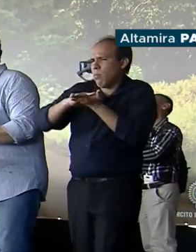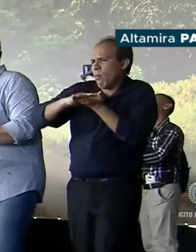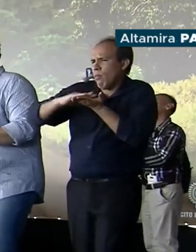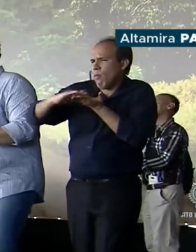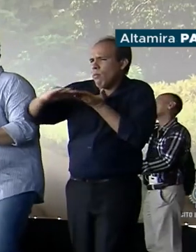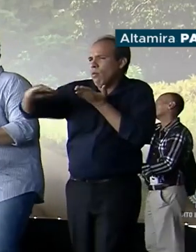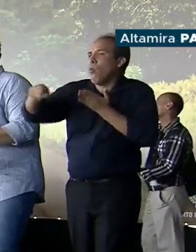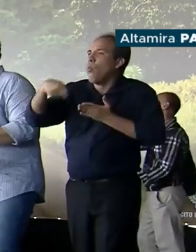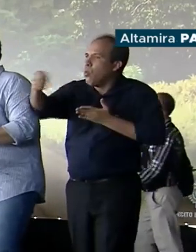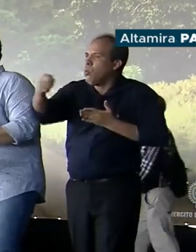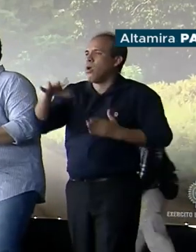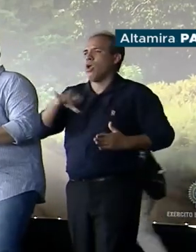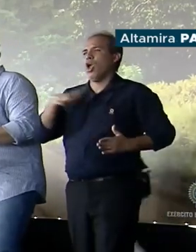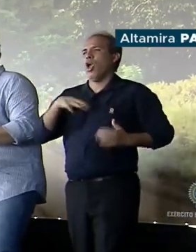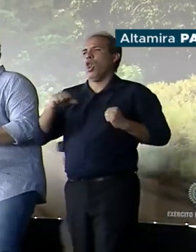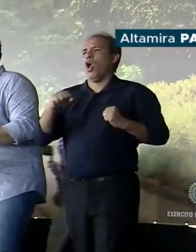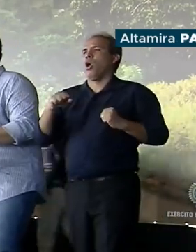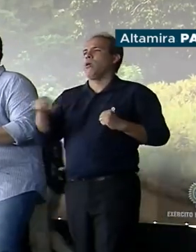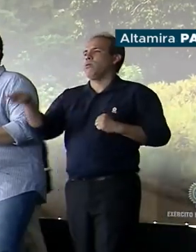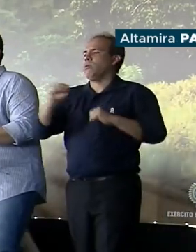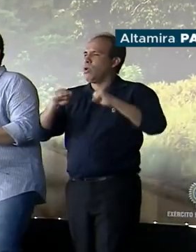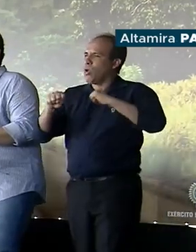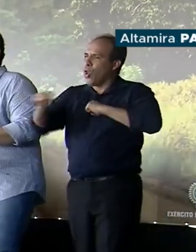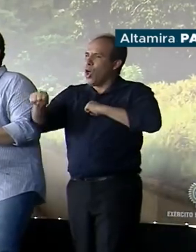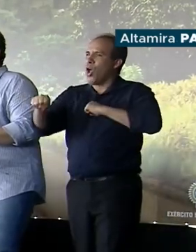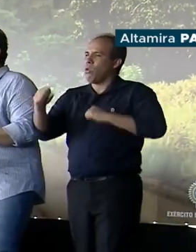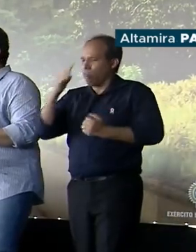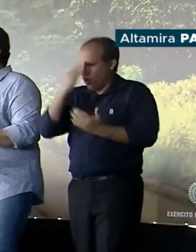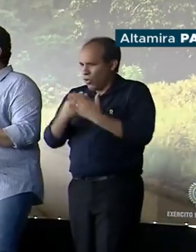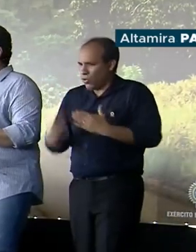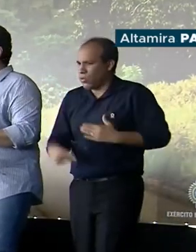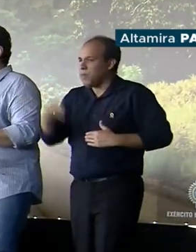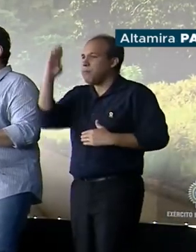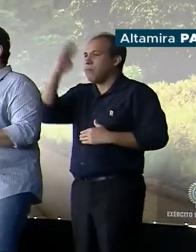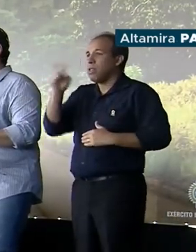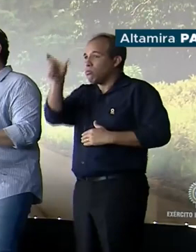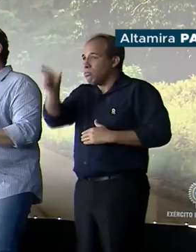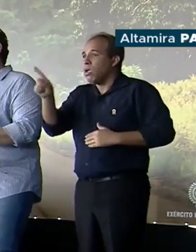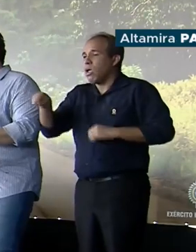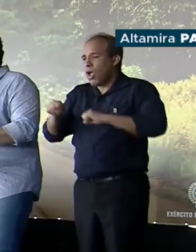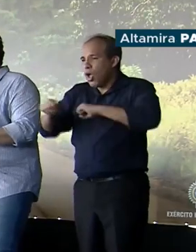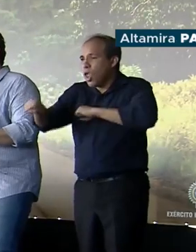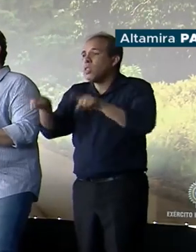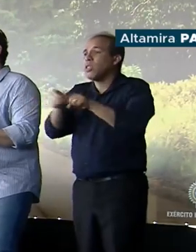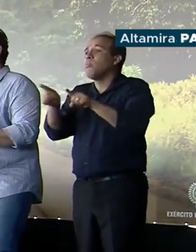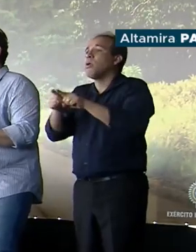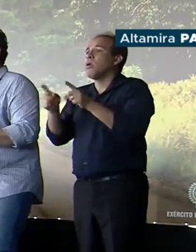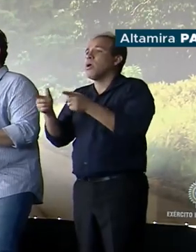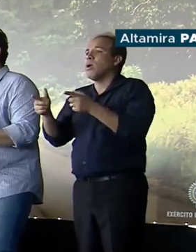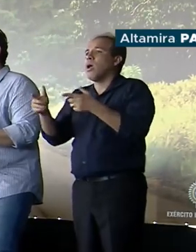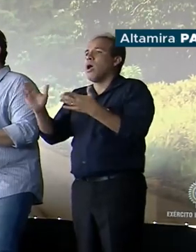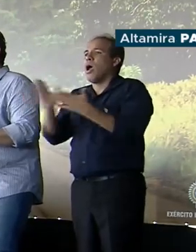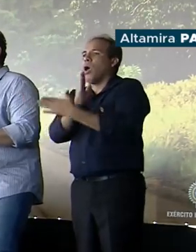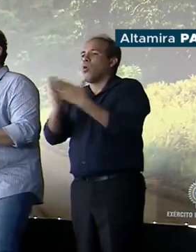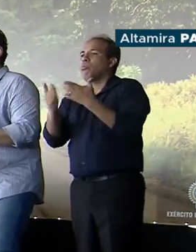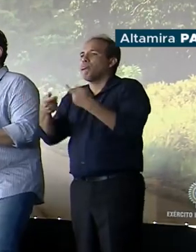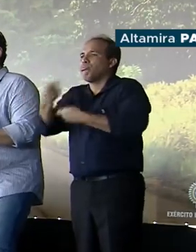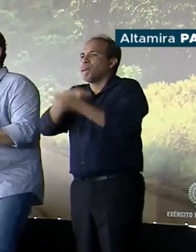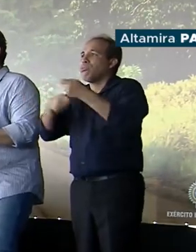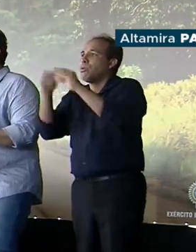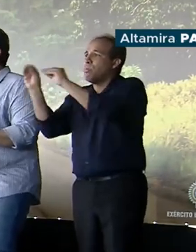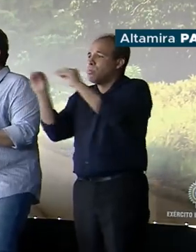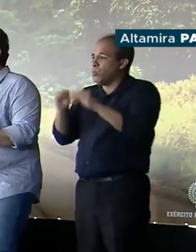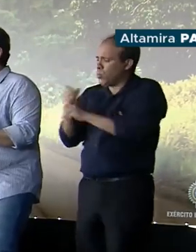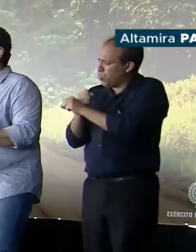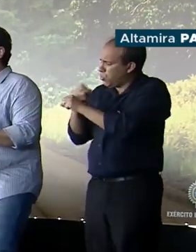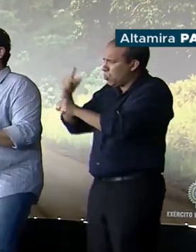São heróis, porque acreditaram no Brasil. Heróis como os comerciantes que vieram para cá há muito tempo atrás,